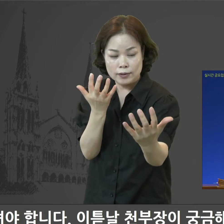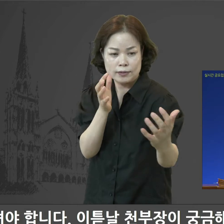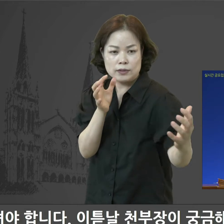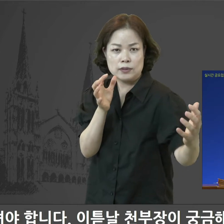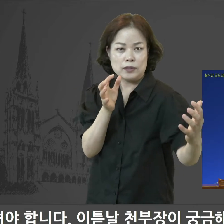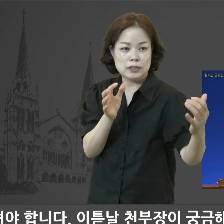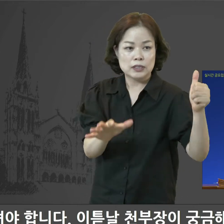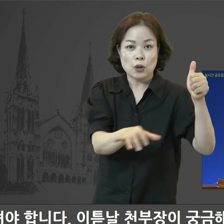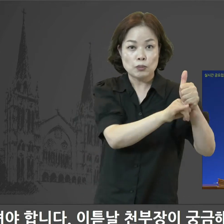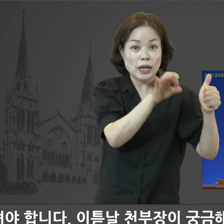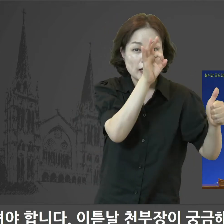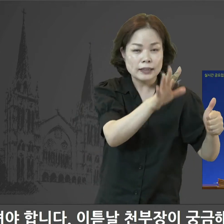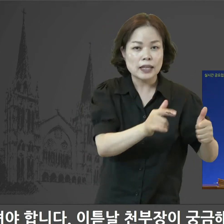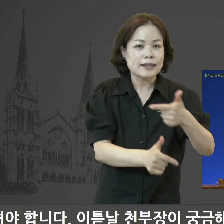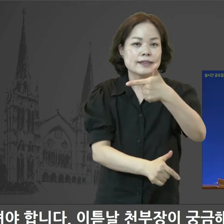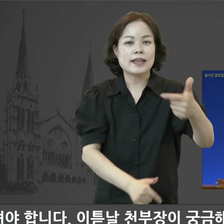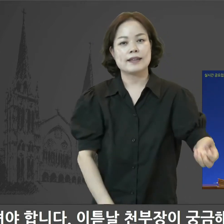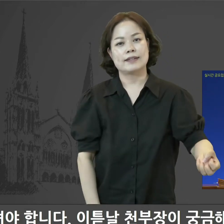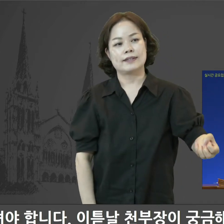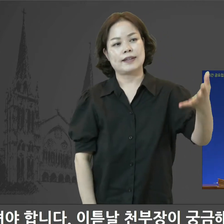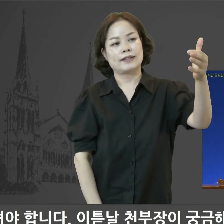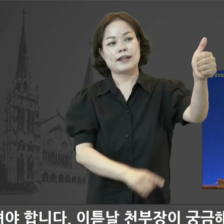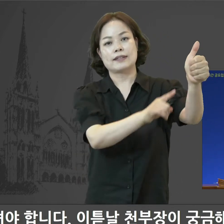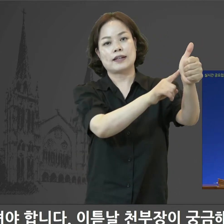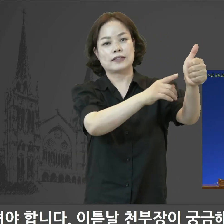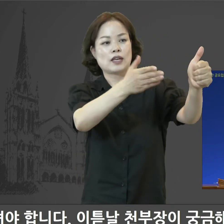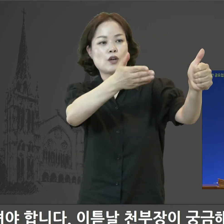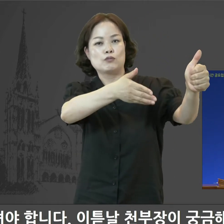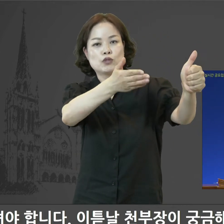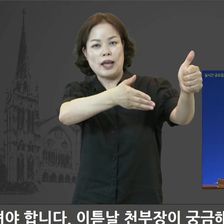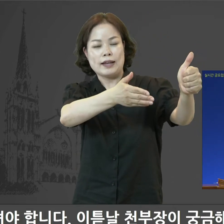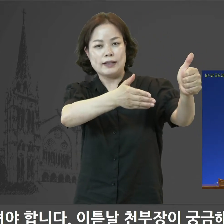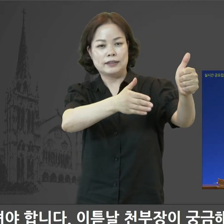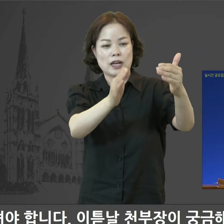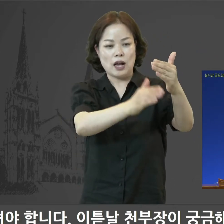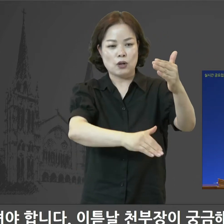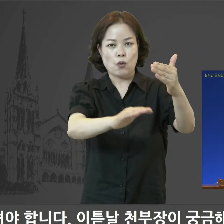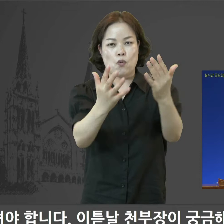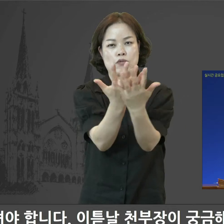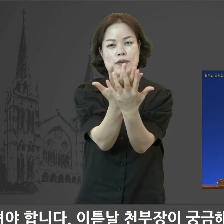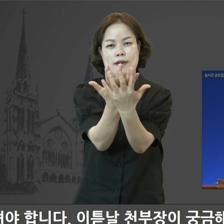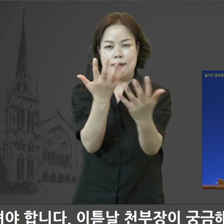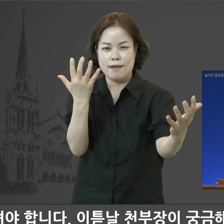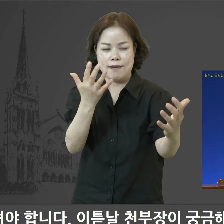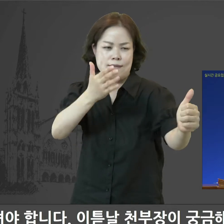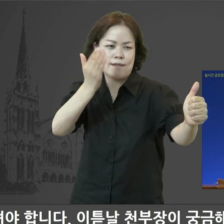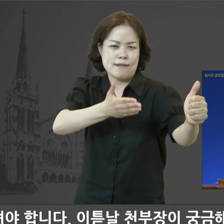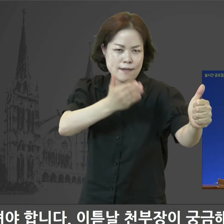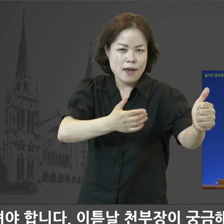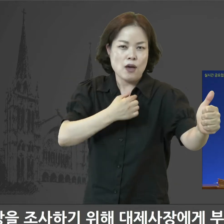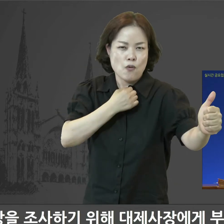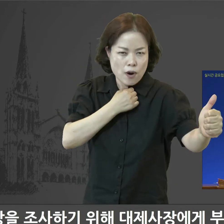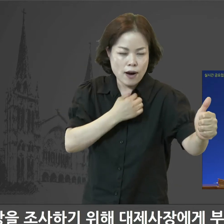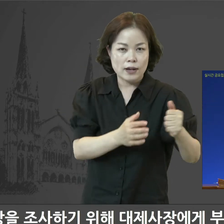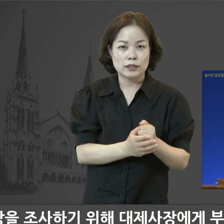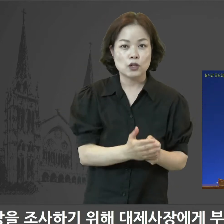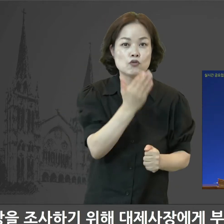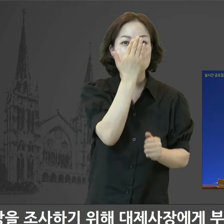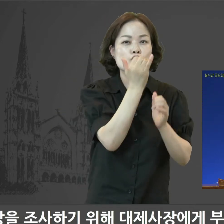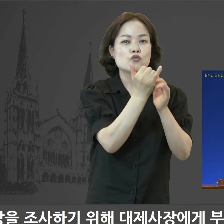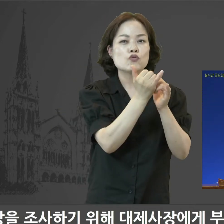수 없고요, 대제사장에게 부탁해서 공회를 소집을 하는 겁니다. 공회는